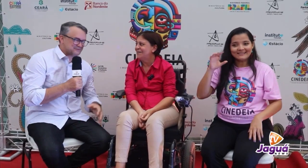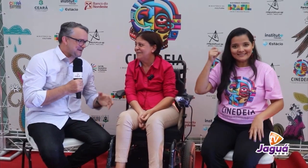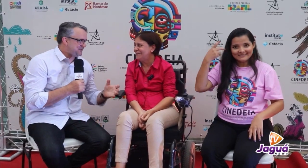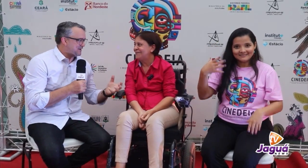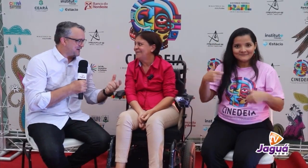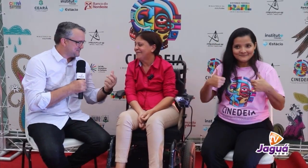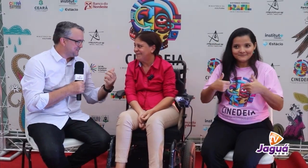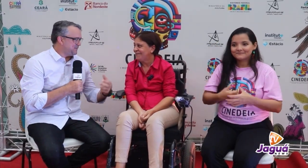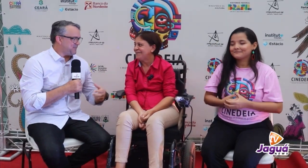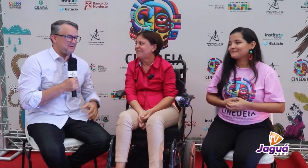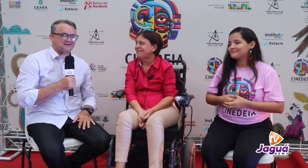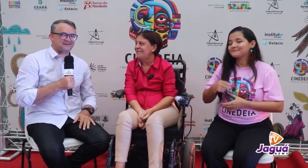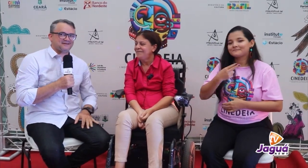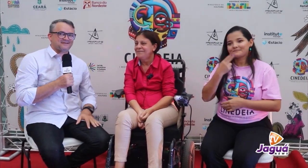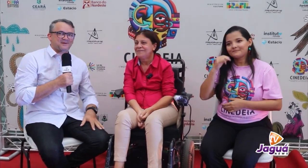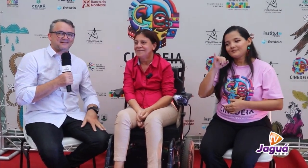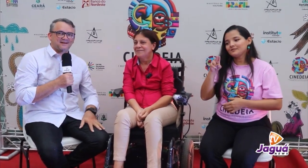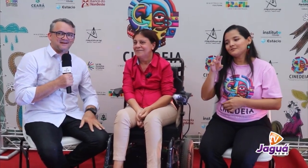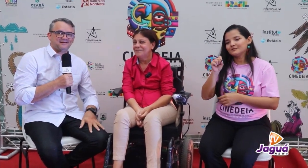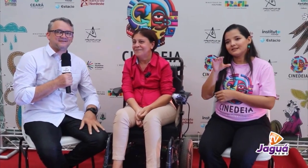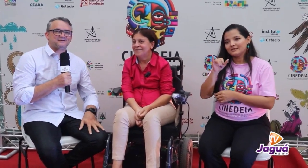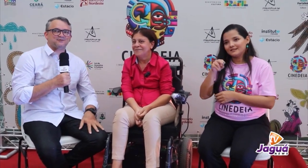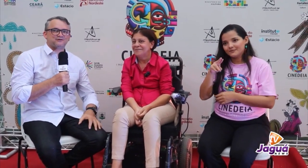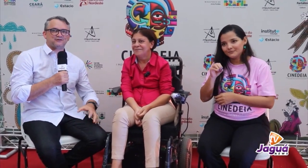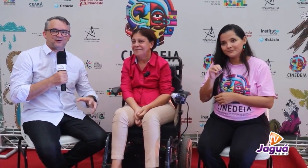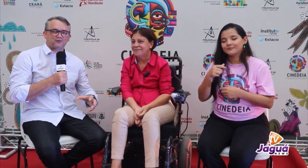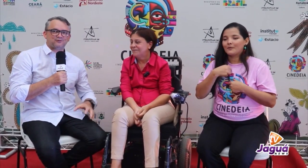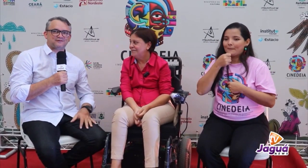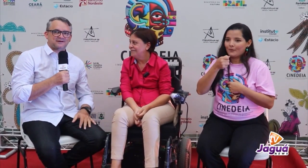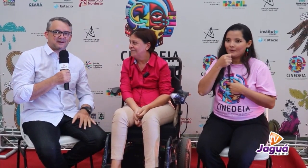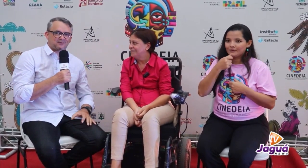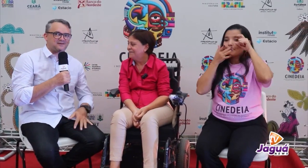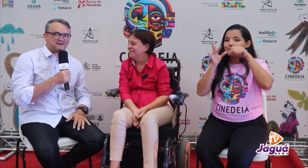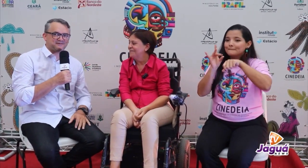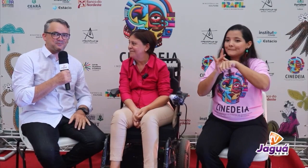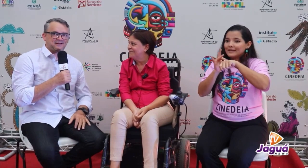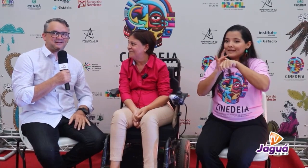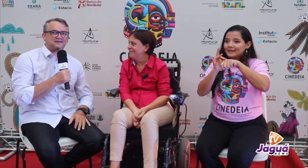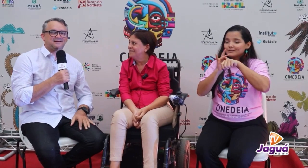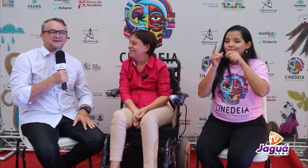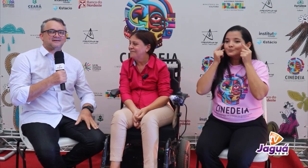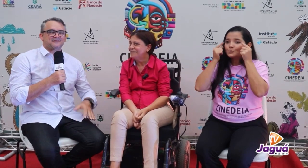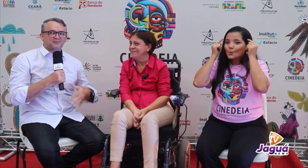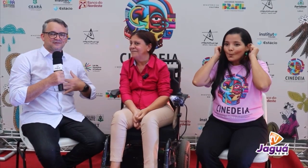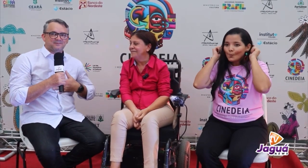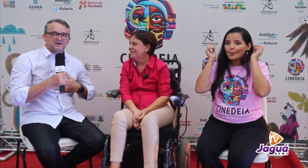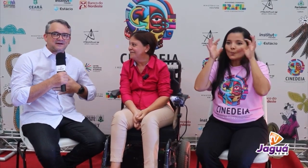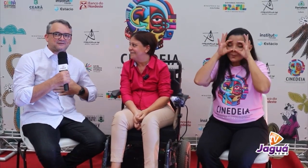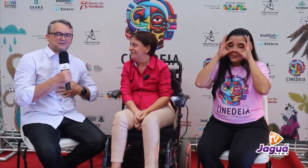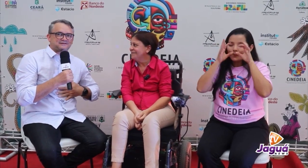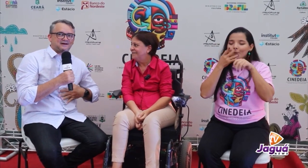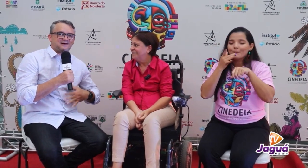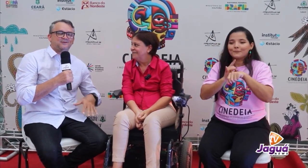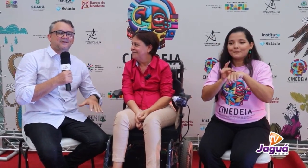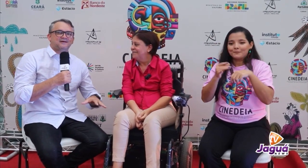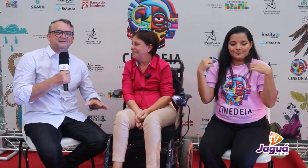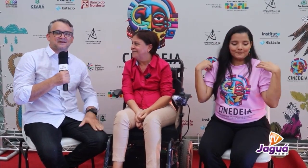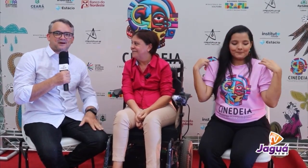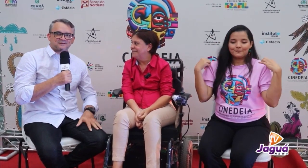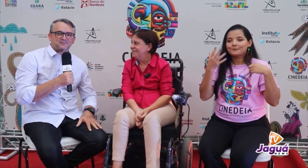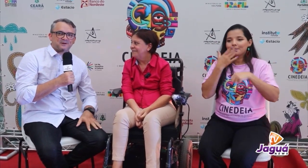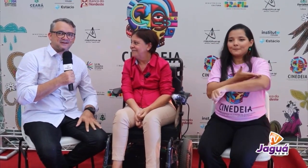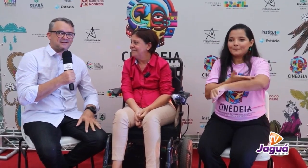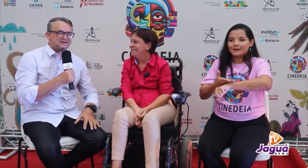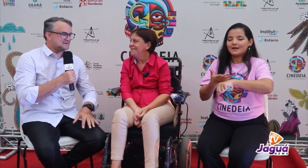Eu sou Juscelino Castro, repórter dessa matéria, estou de óculos de grau e armação preta, de blusa branca social,